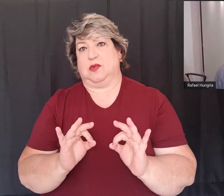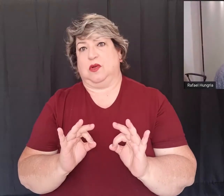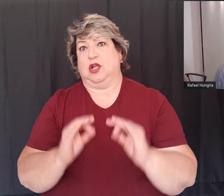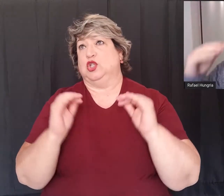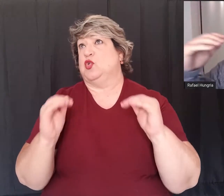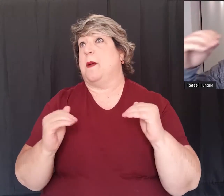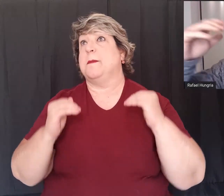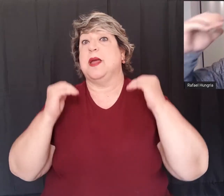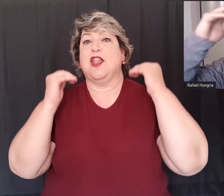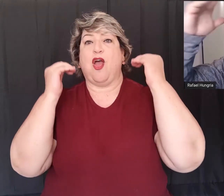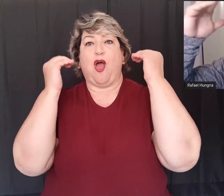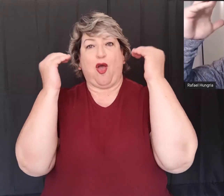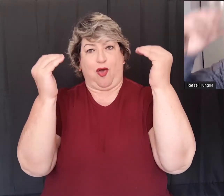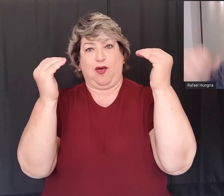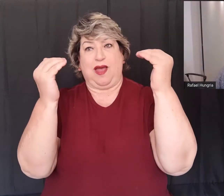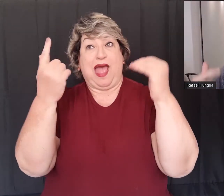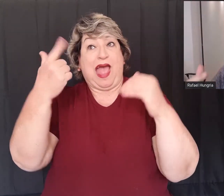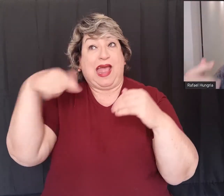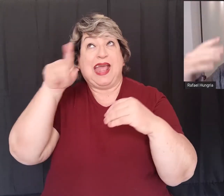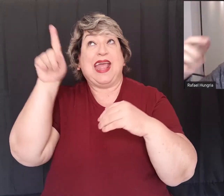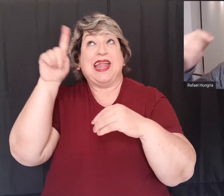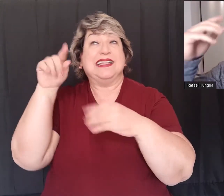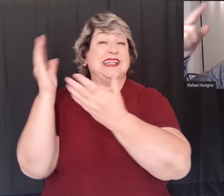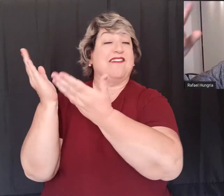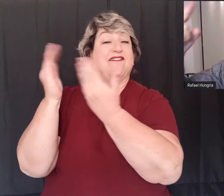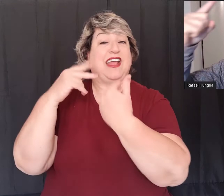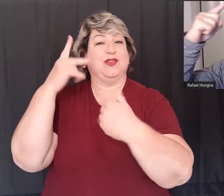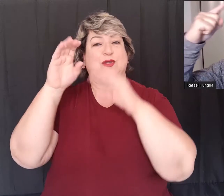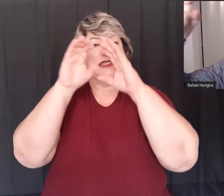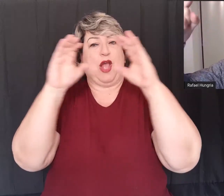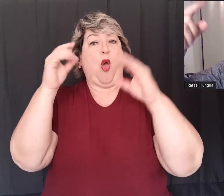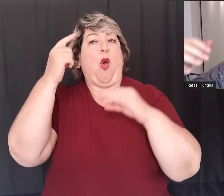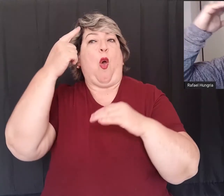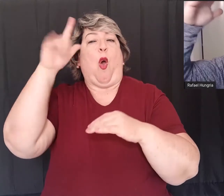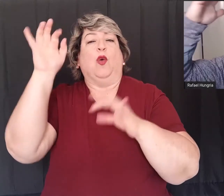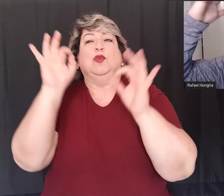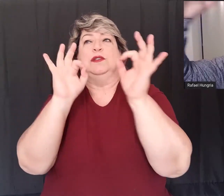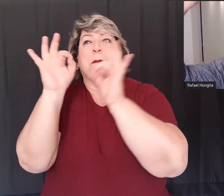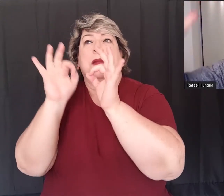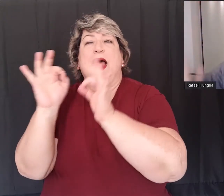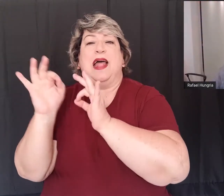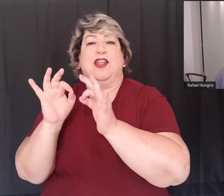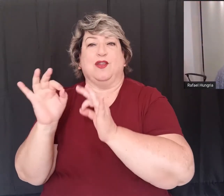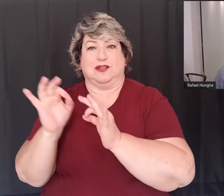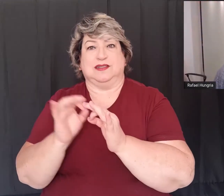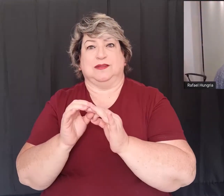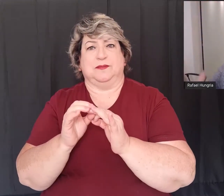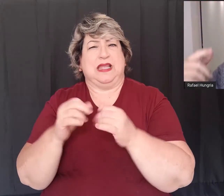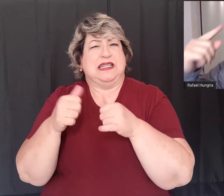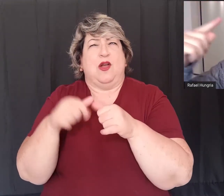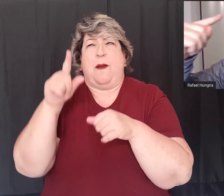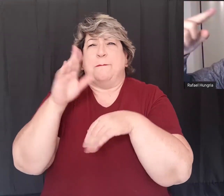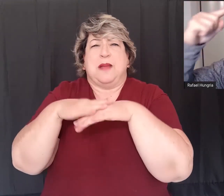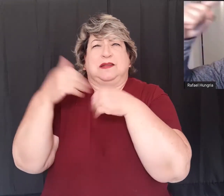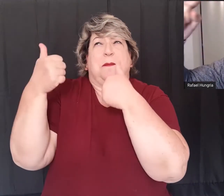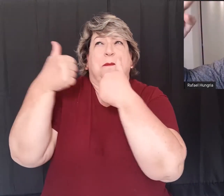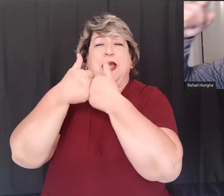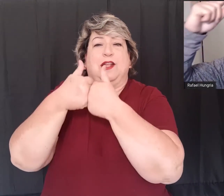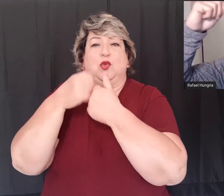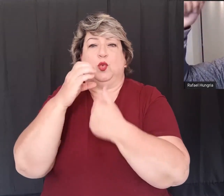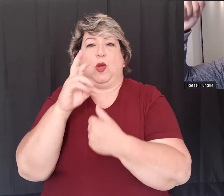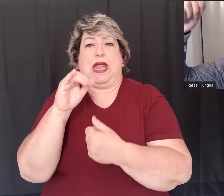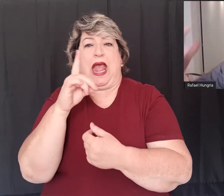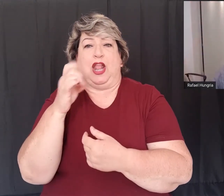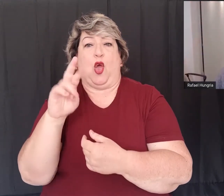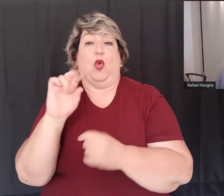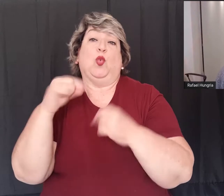da realidade, mundos superiores. Realmente aqueles que vêm do céu, de outros planos da realidade, que estão muito mais próximos